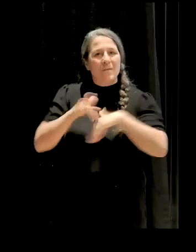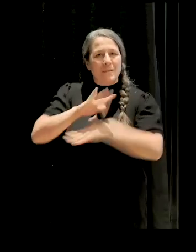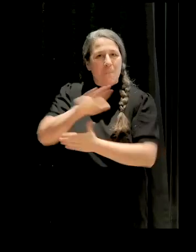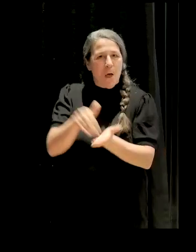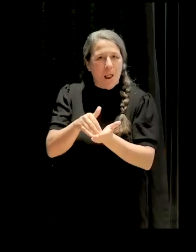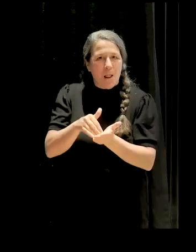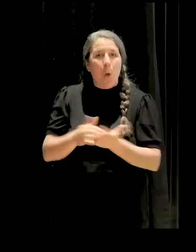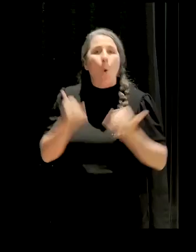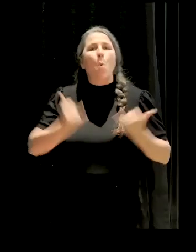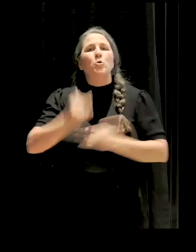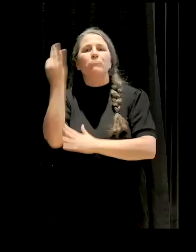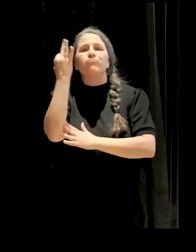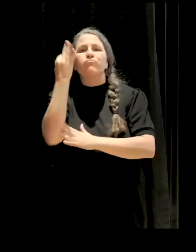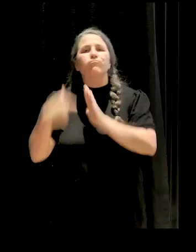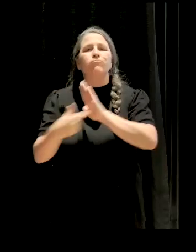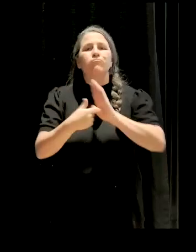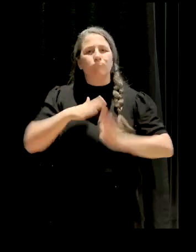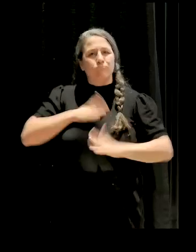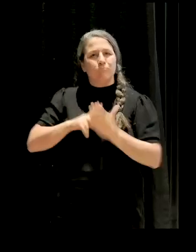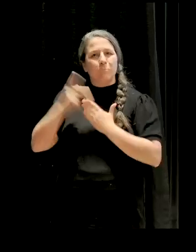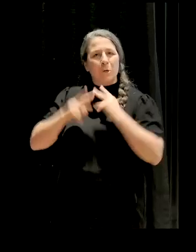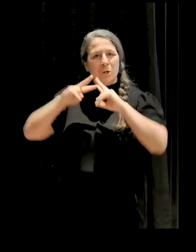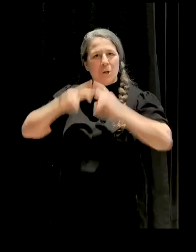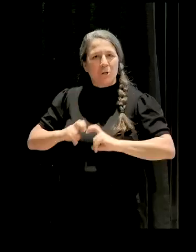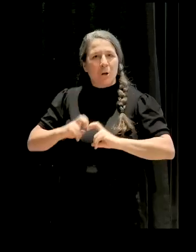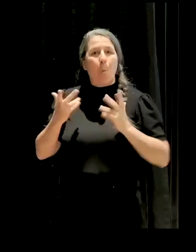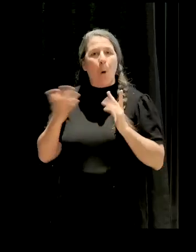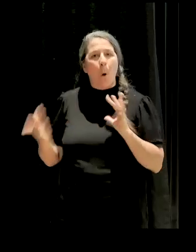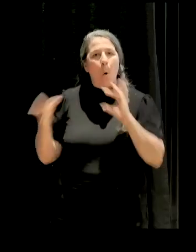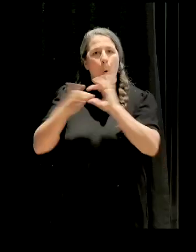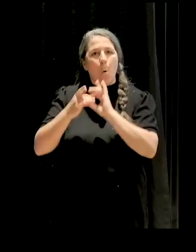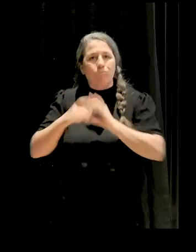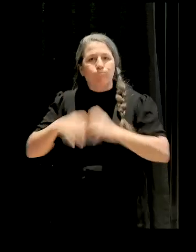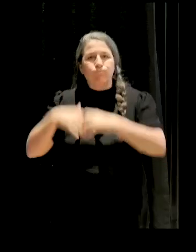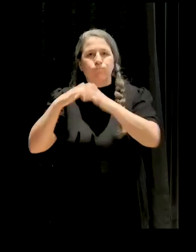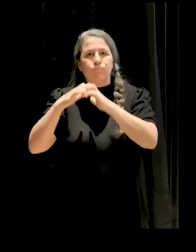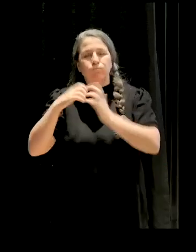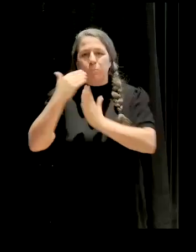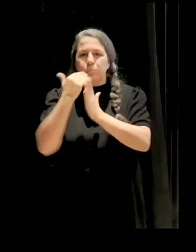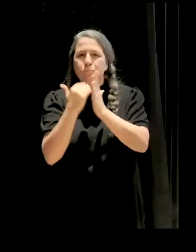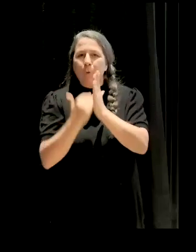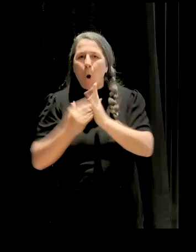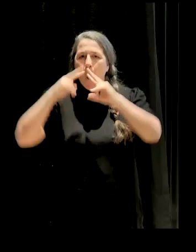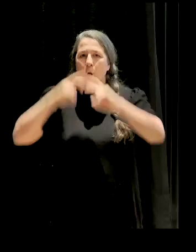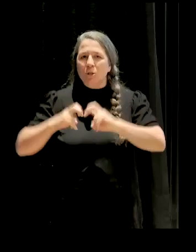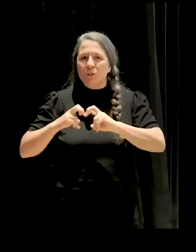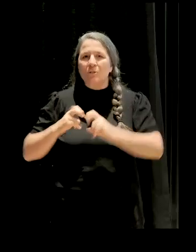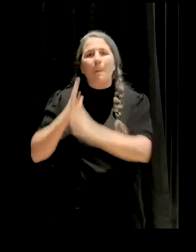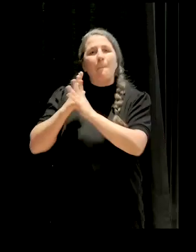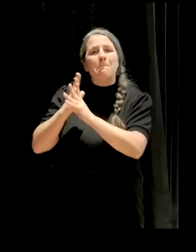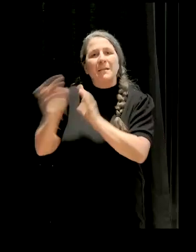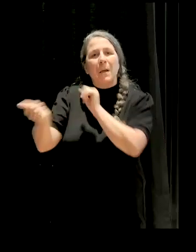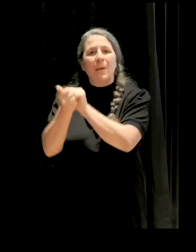Aujourd'hui, dans le fond, je vais vous présenter notre projet de recherche qui vise le co-développement d'un protocole de recherche avec des patients partenaires qui sont atteints de la